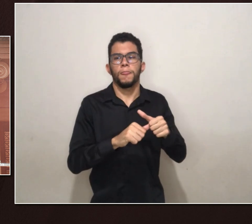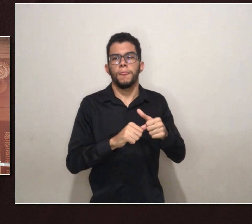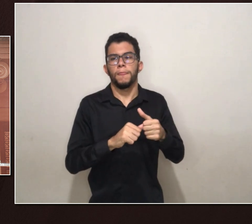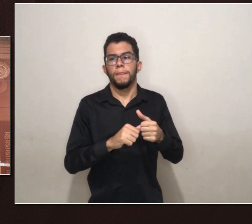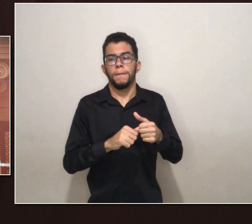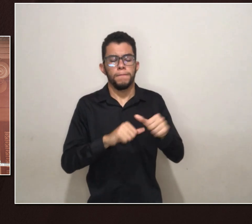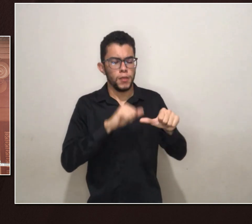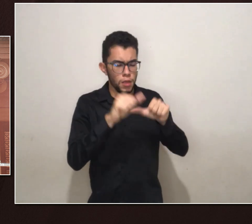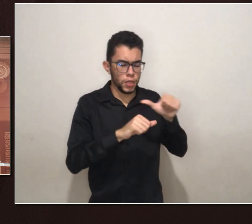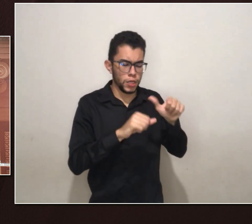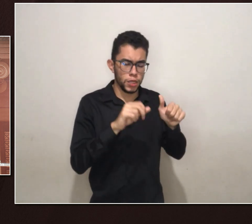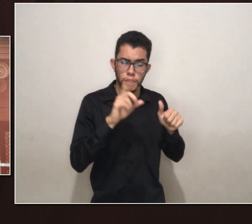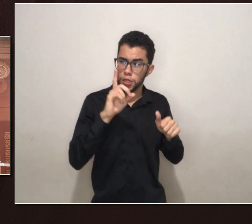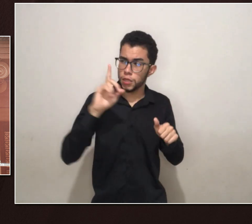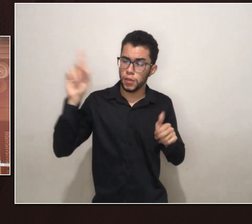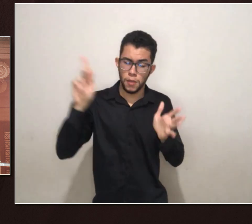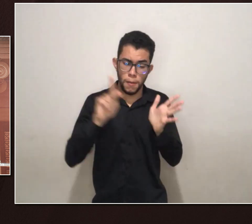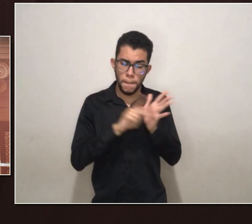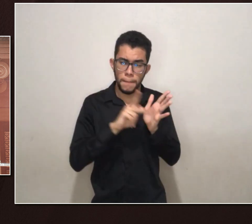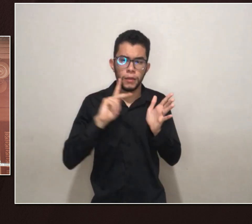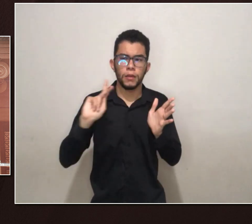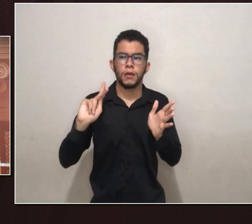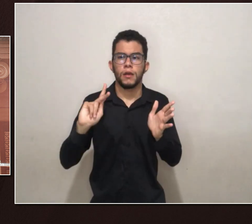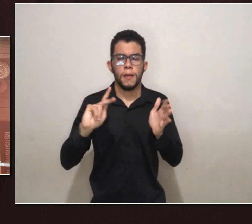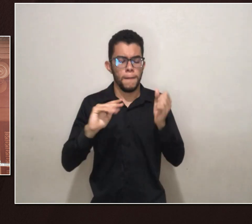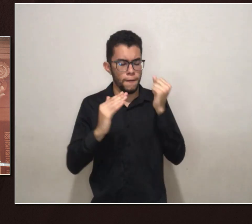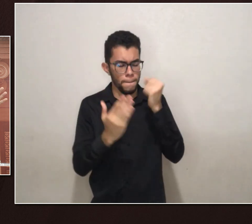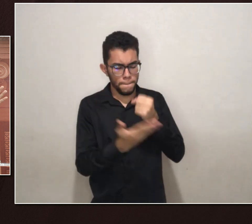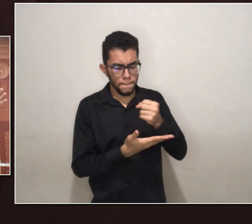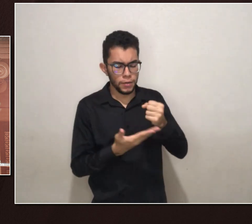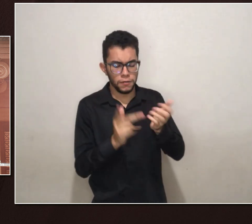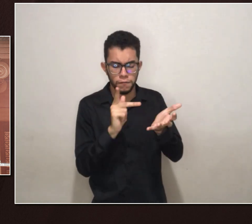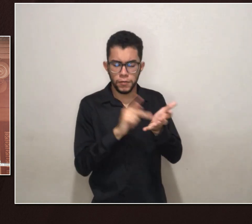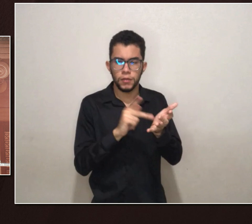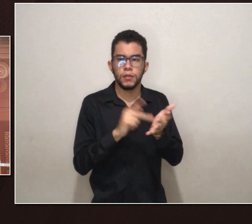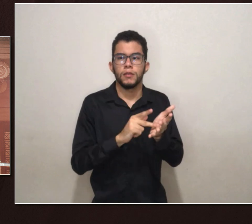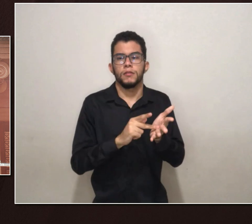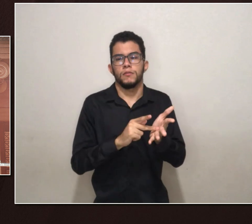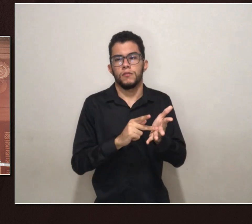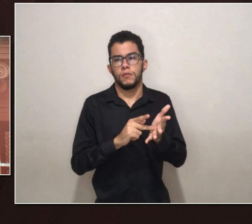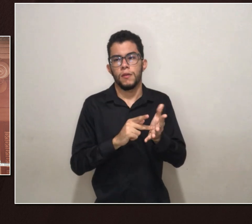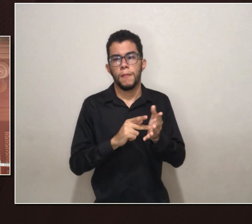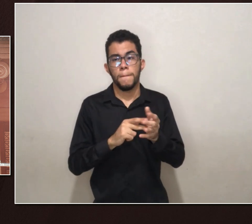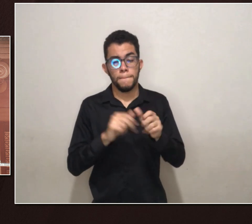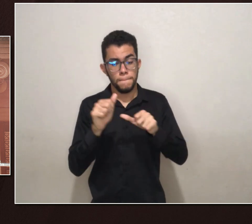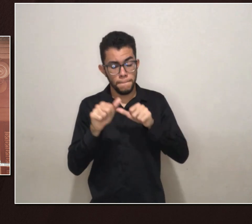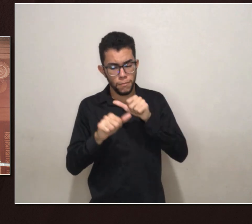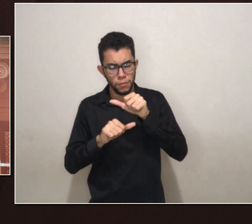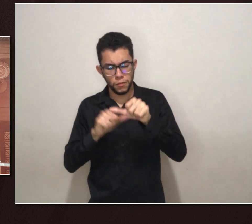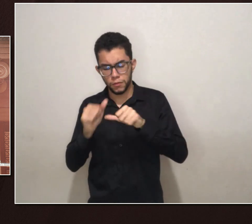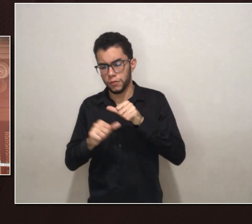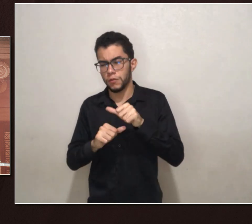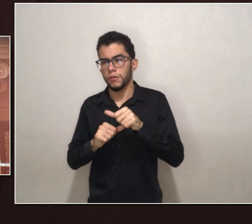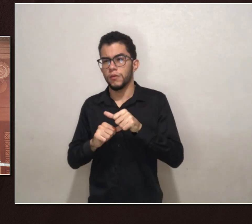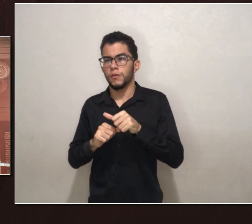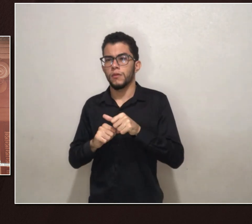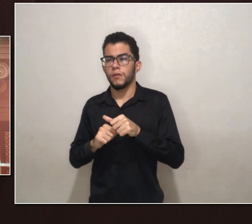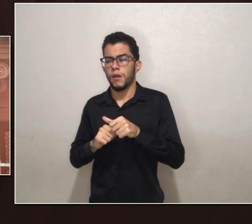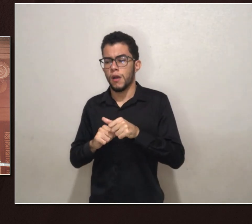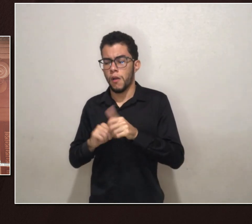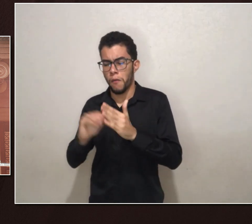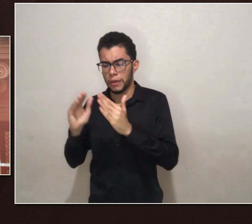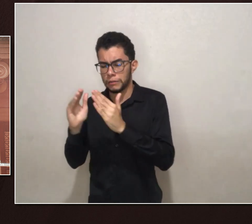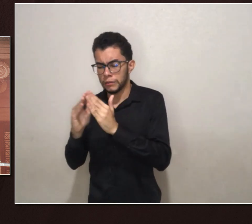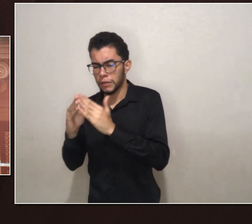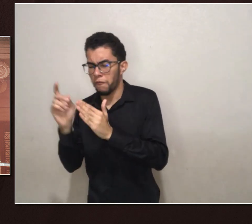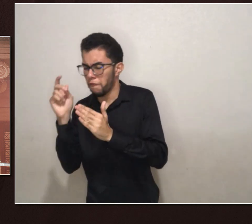coluna e base ou firmeza da verdade, há uma grande casa, praticamente o mistério da iniquidade.